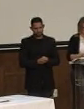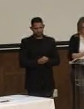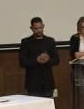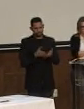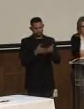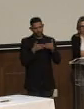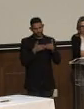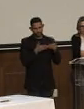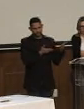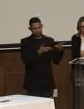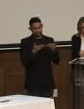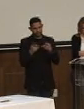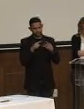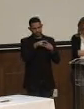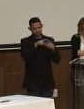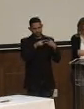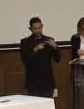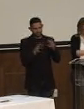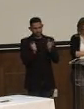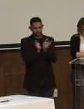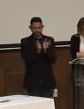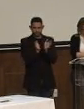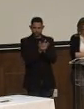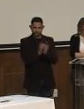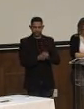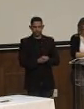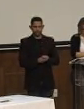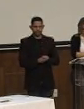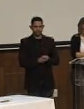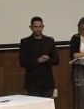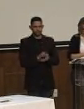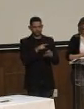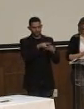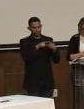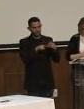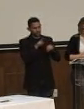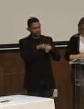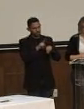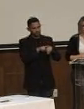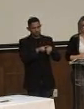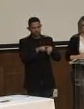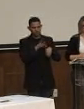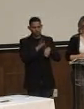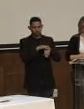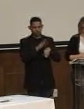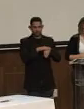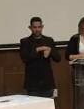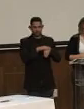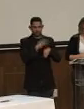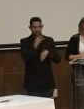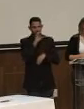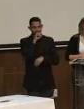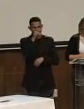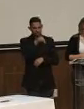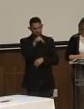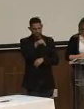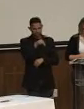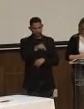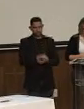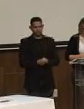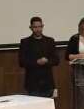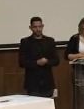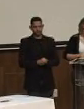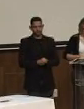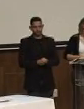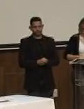Vamos passar para o terceiro bloco. O terceiro bloco terá no máximo 40 minutos. Será